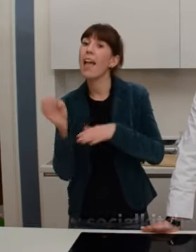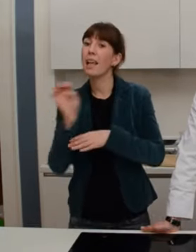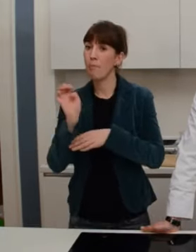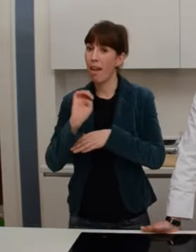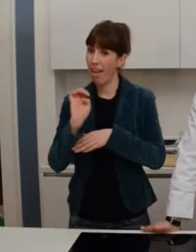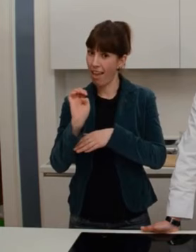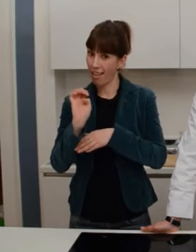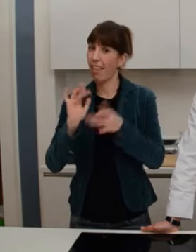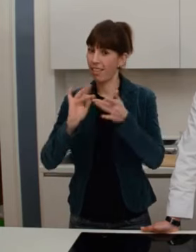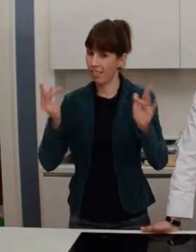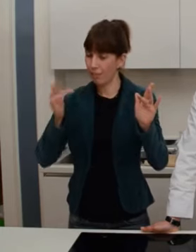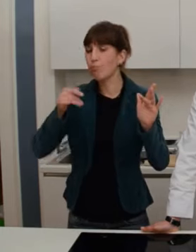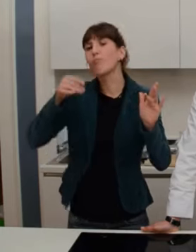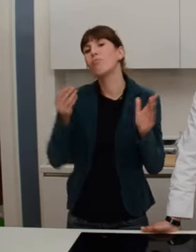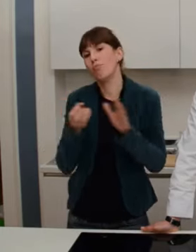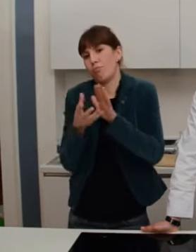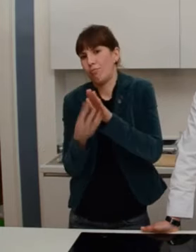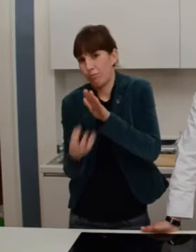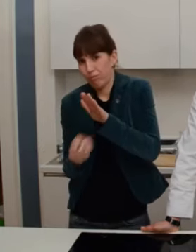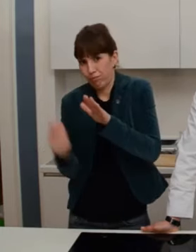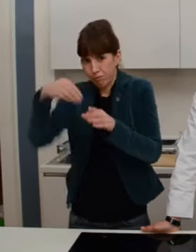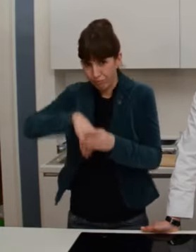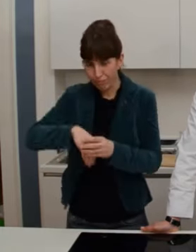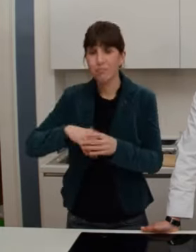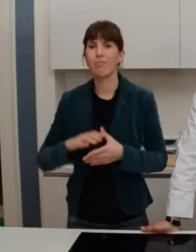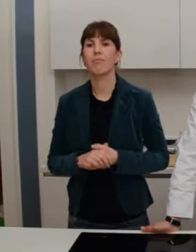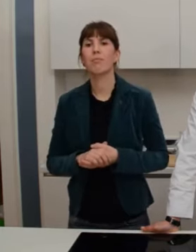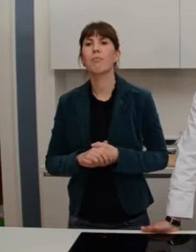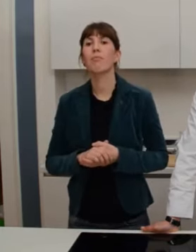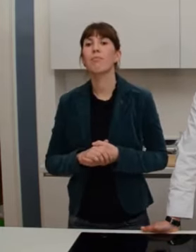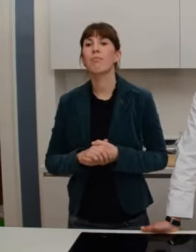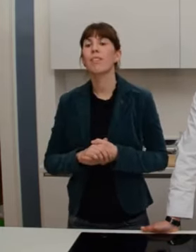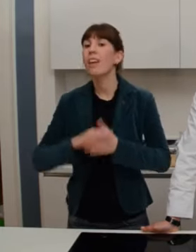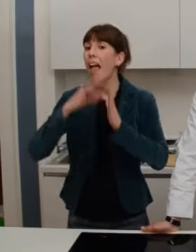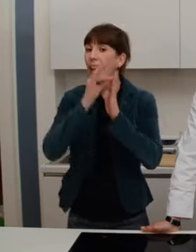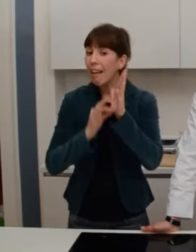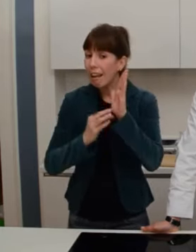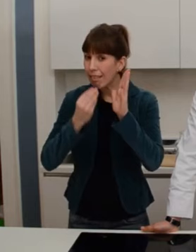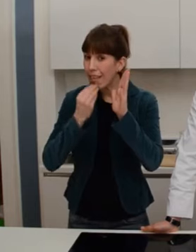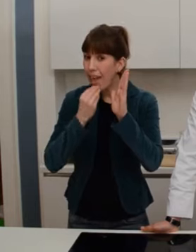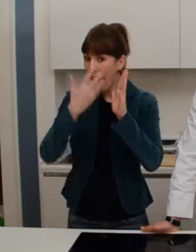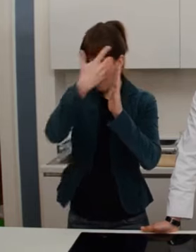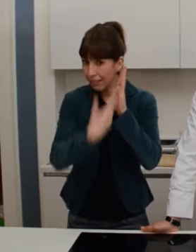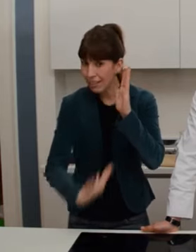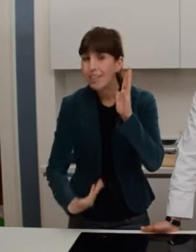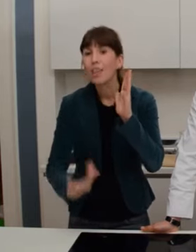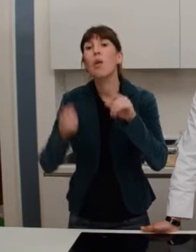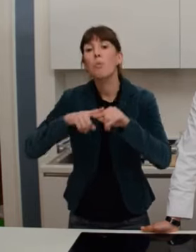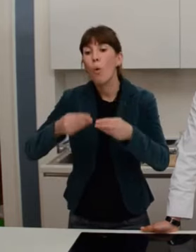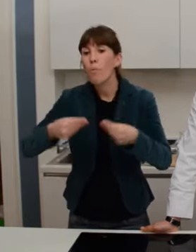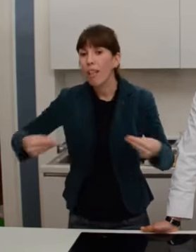proprio indirizzo email si riceverà l'elenco degli ingredienti e dell'attrezzatura da avere a portata di mano al momento